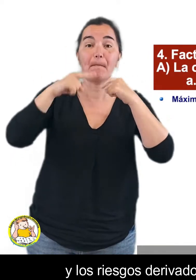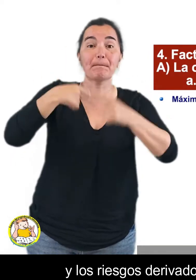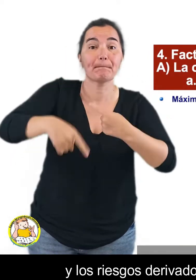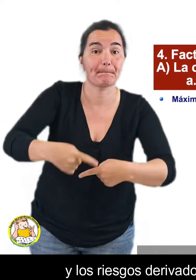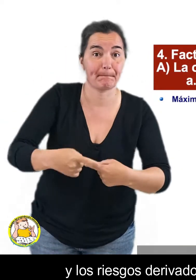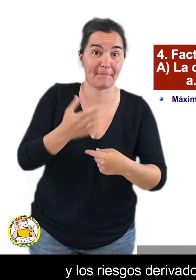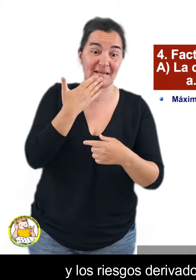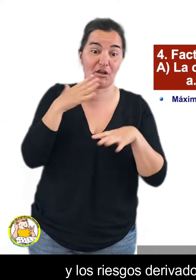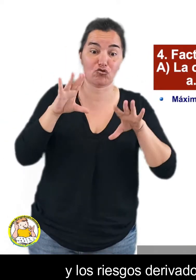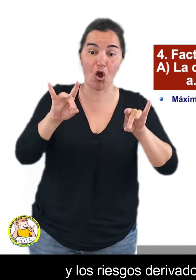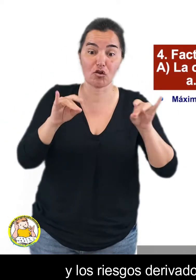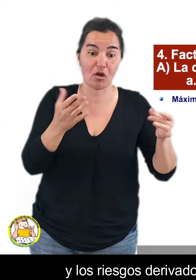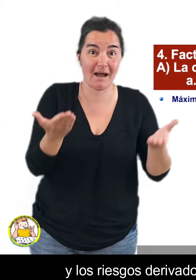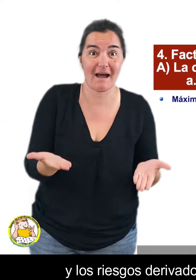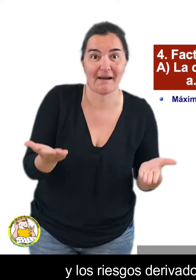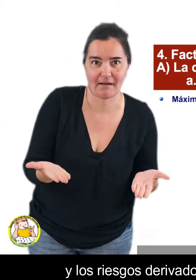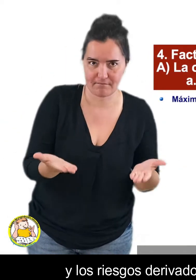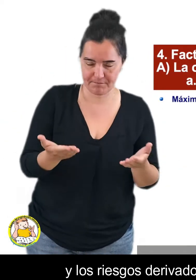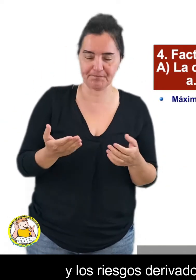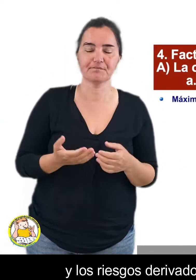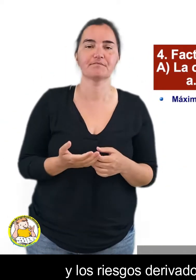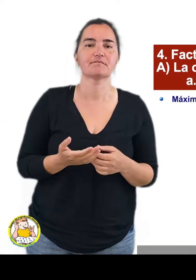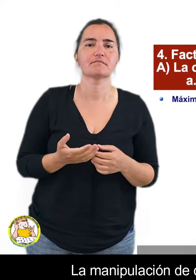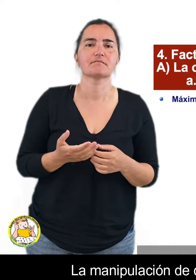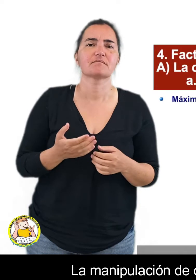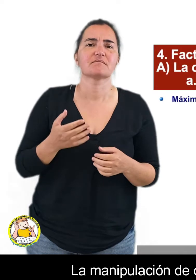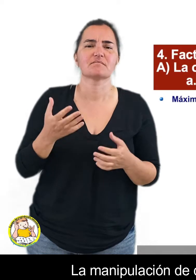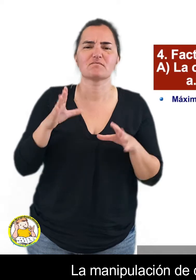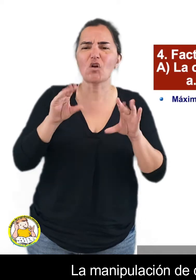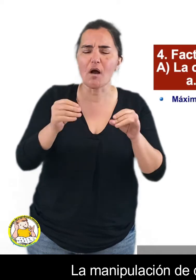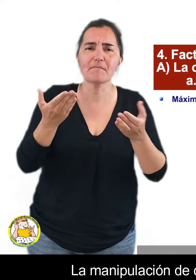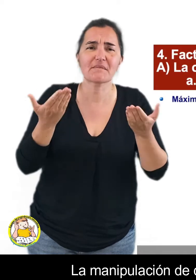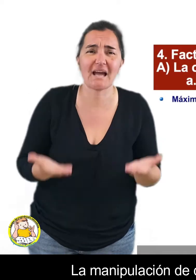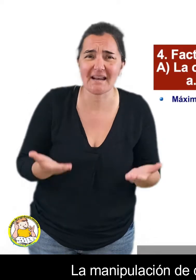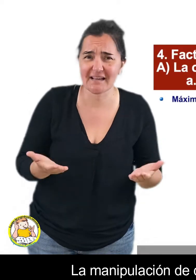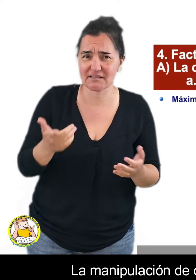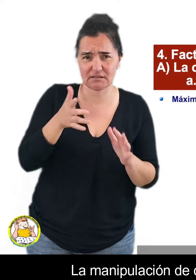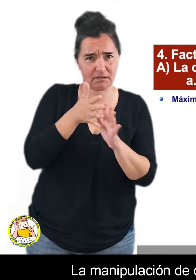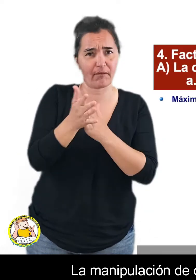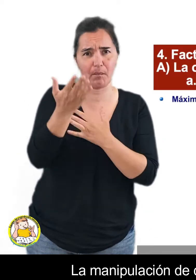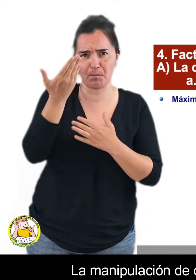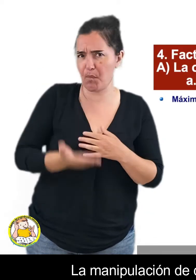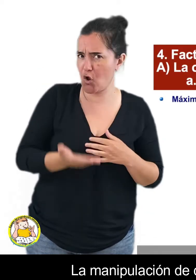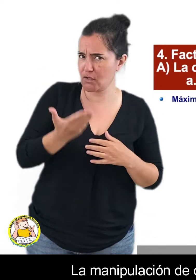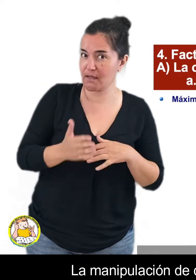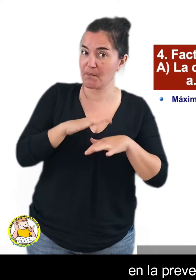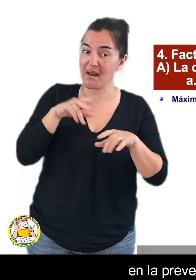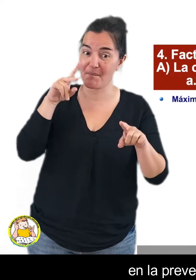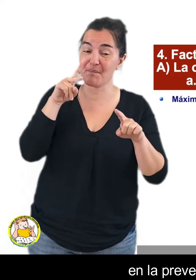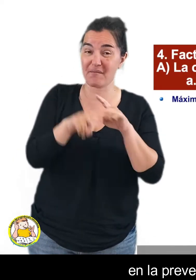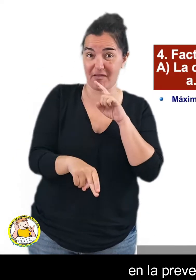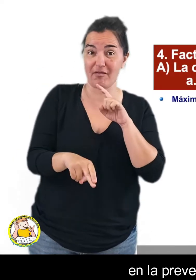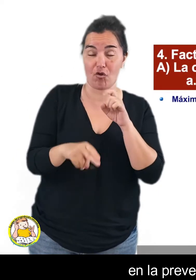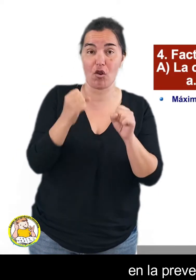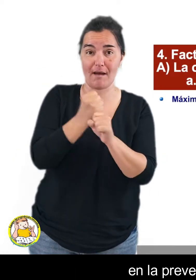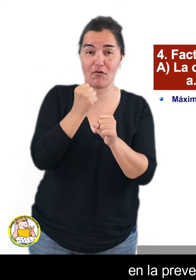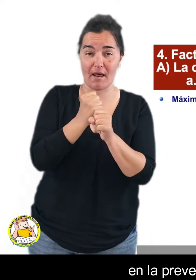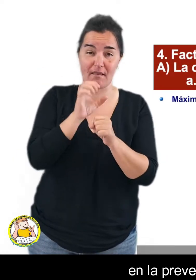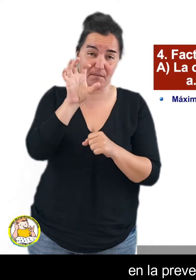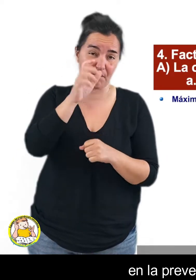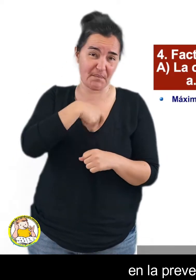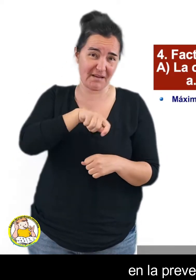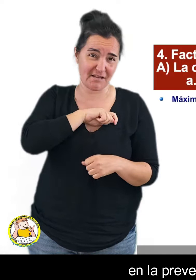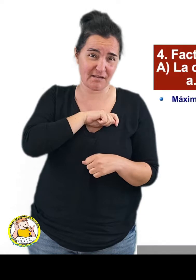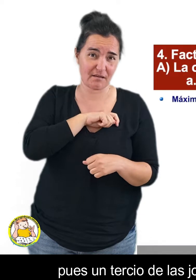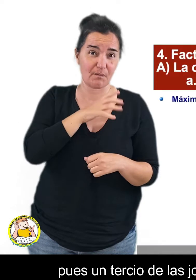riesgos derivados de la manipulación manual de cargas. La manipulación de cargas representa un factor importante en la prevención laboral